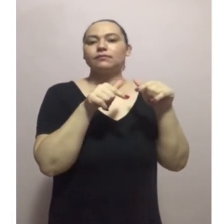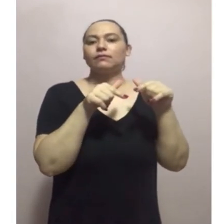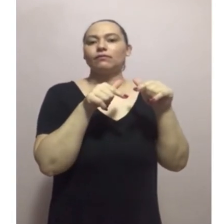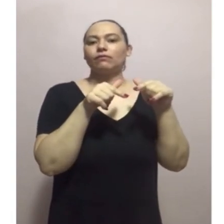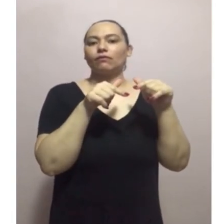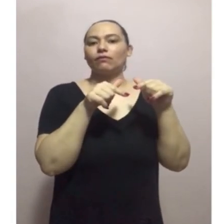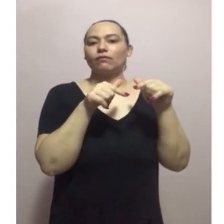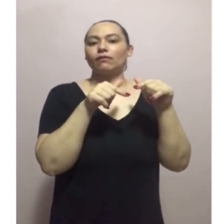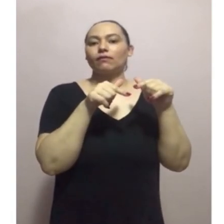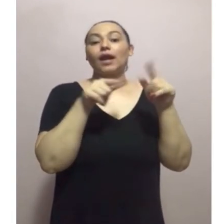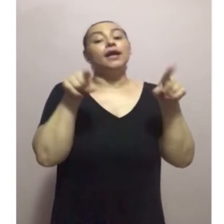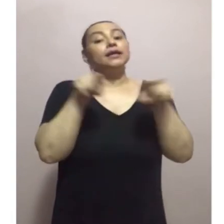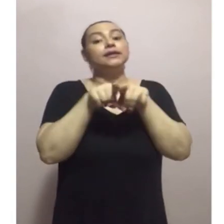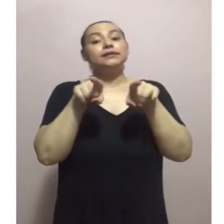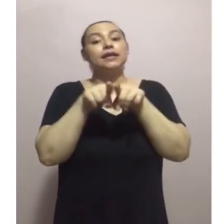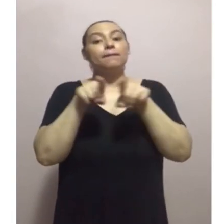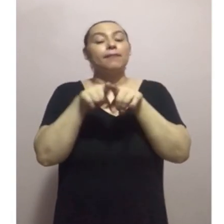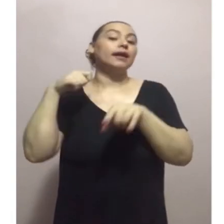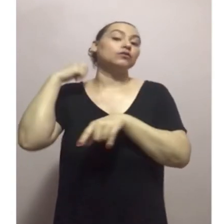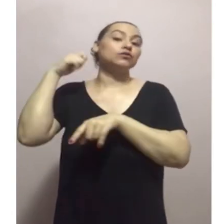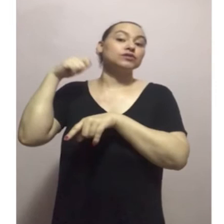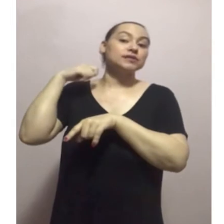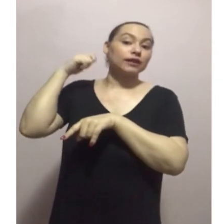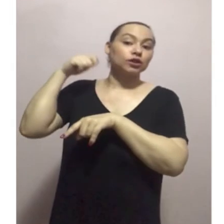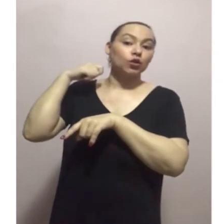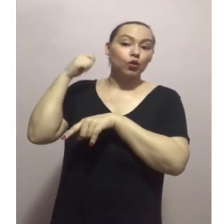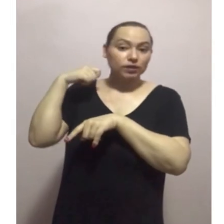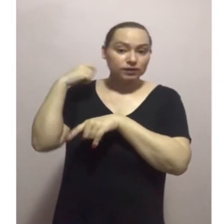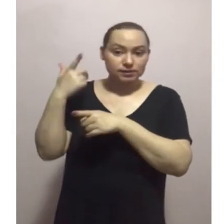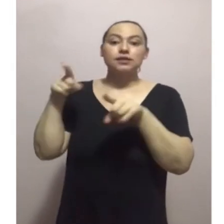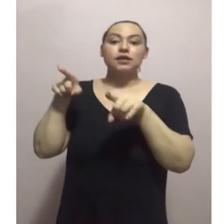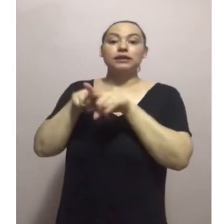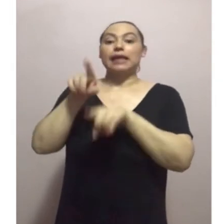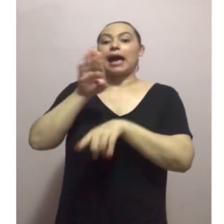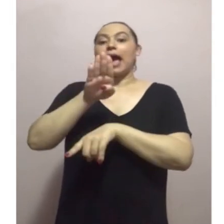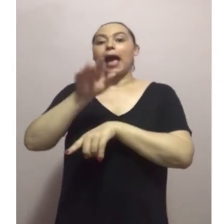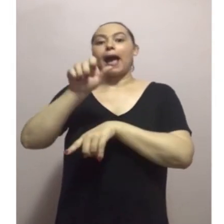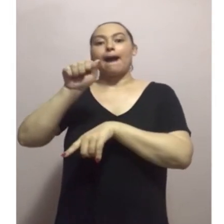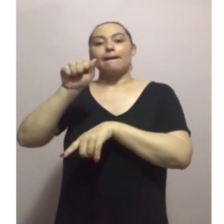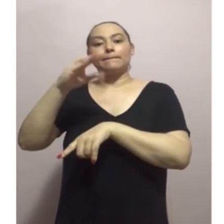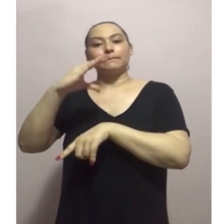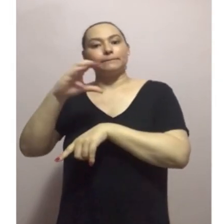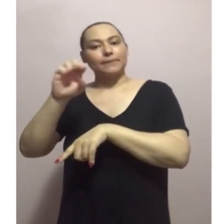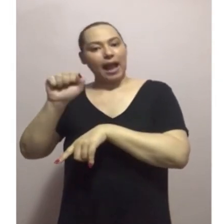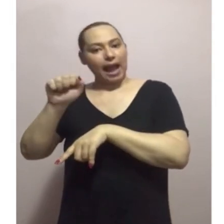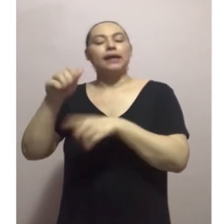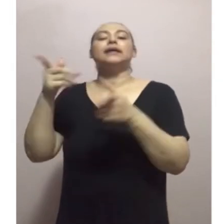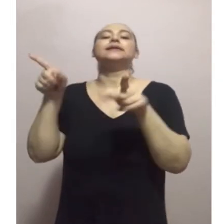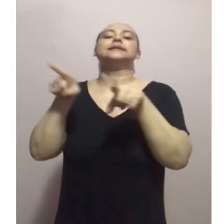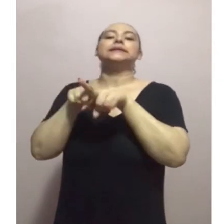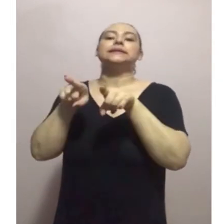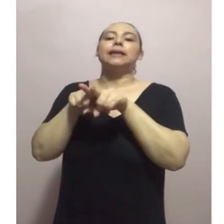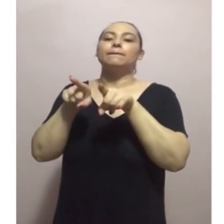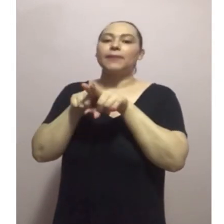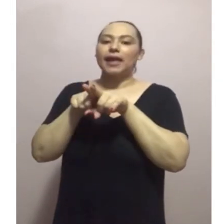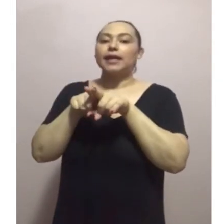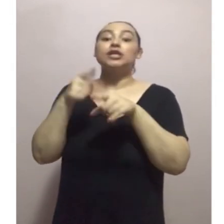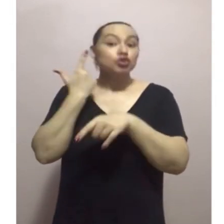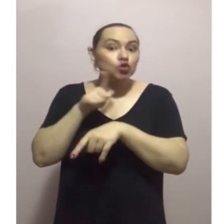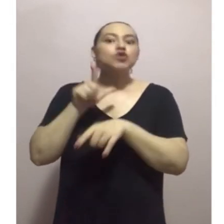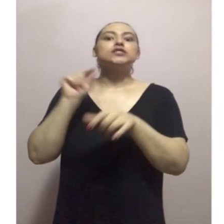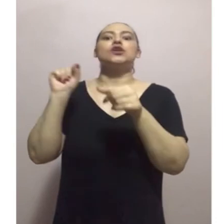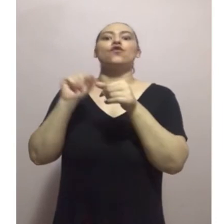E os atores, a barca, né? E a gente conseguiu fazer